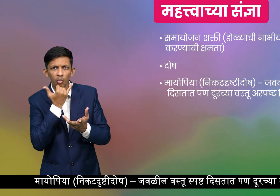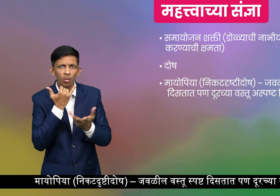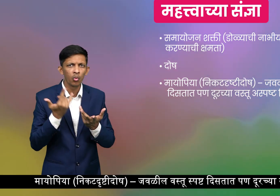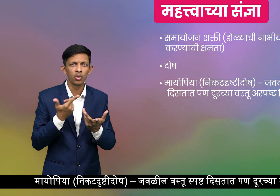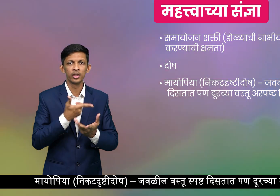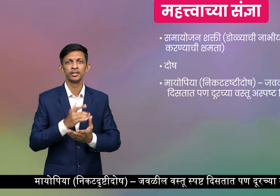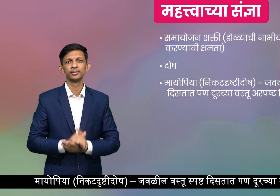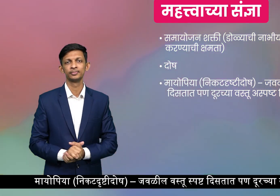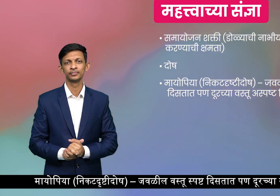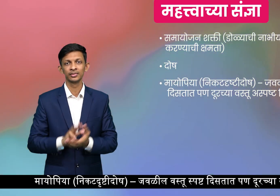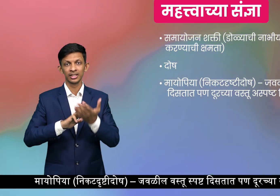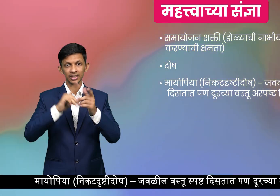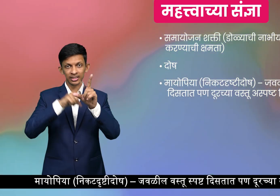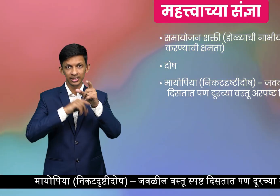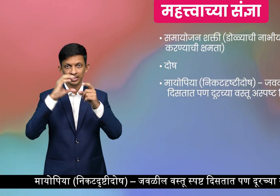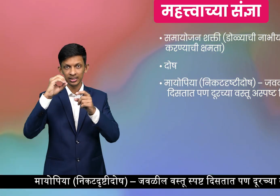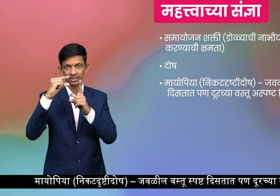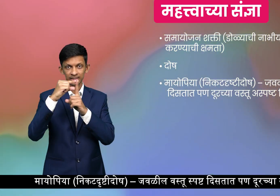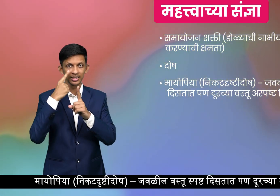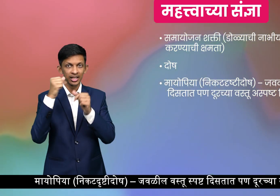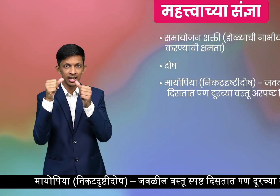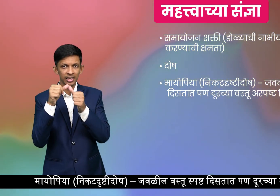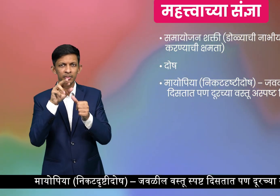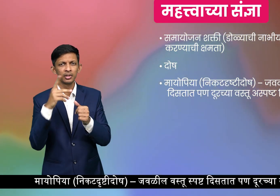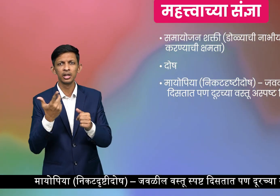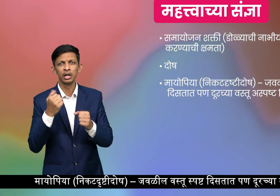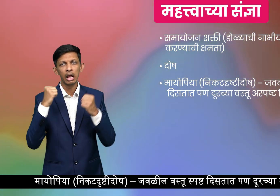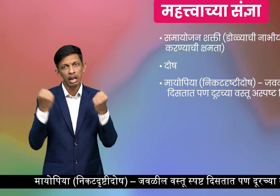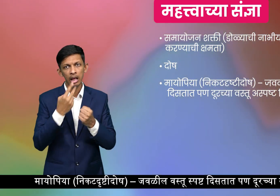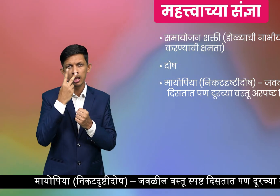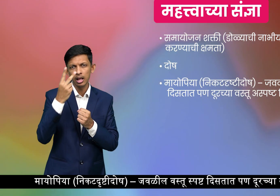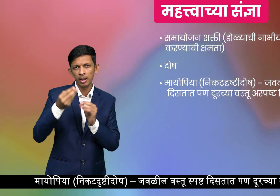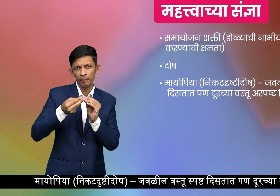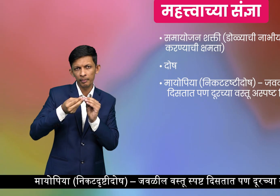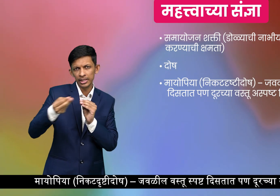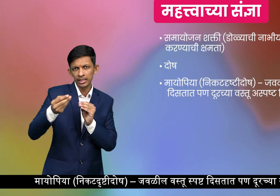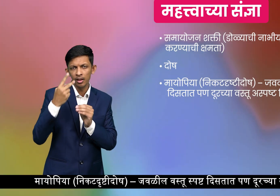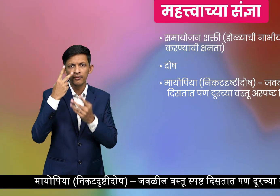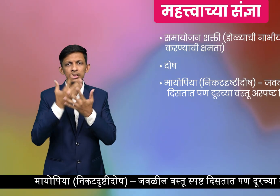मायोपिया निकट दृष्टिदोष, जवळील वस्तू स्पष्ट दिसतात पण दूरच्या वस्तू अस्पष्ट दिसतात.